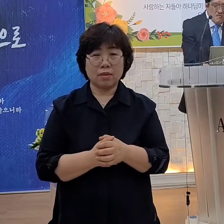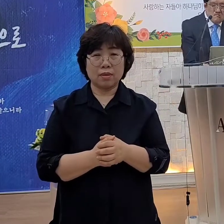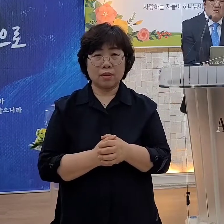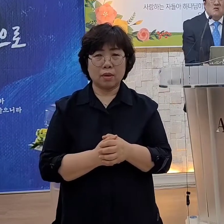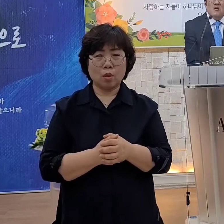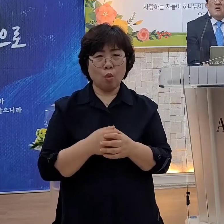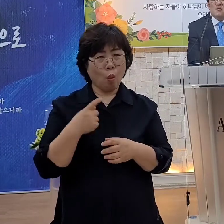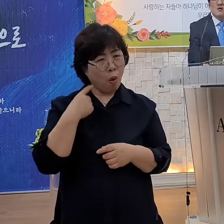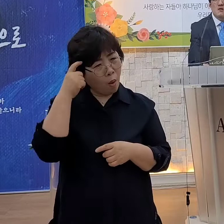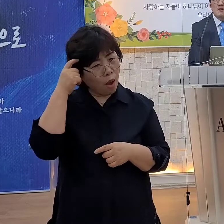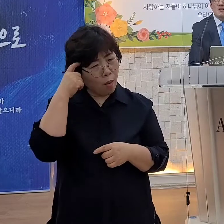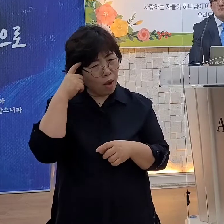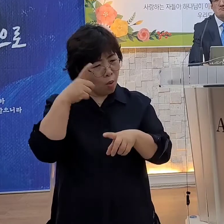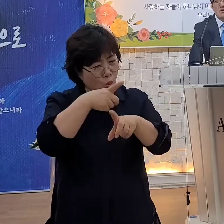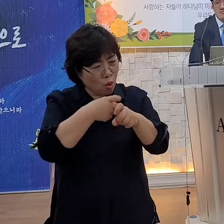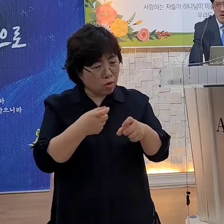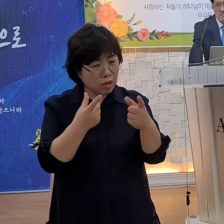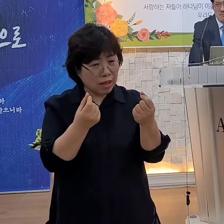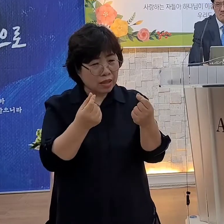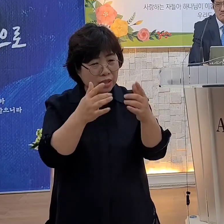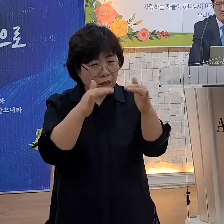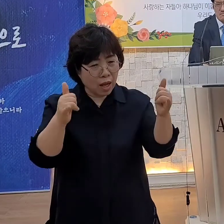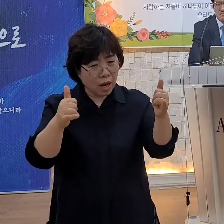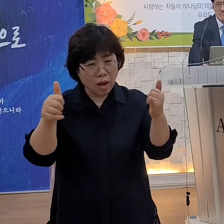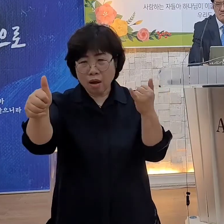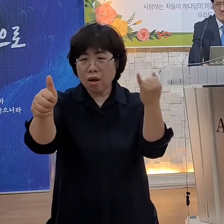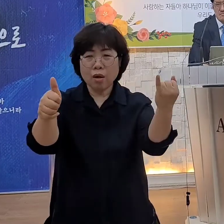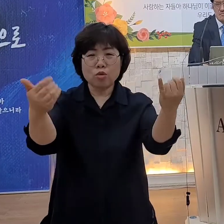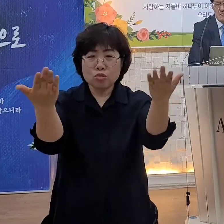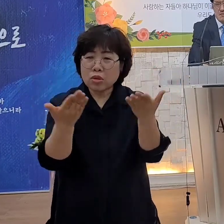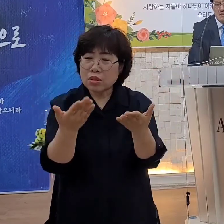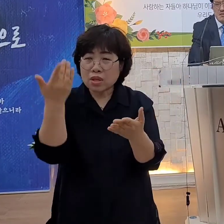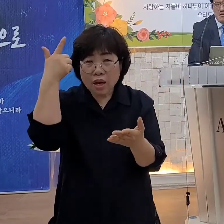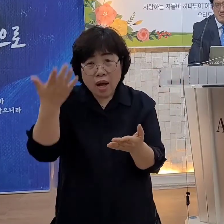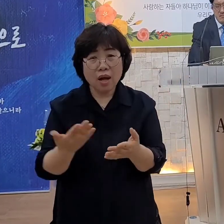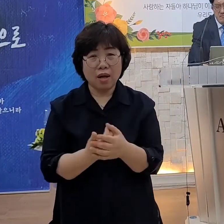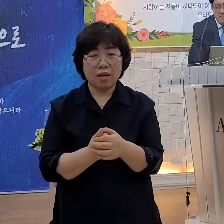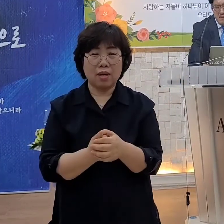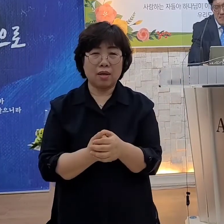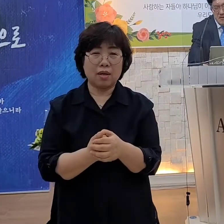같은 사람을 주셨냐? 여러분, 목적이 뭐라고요?